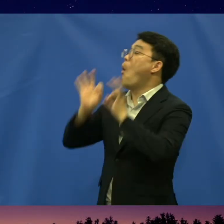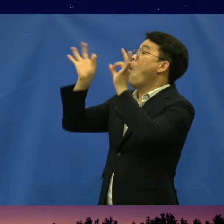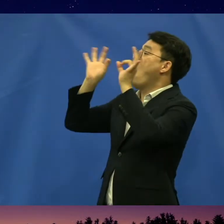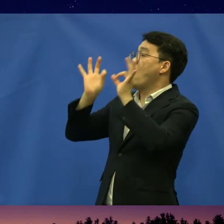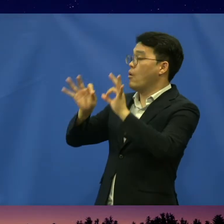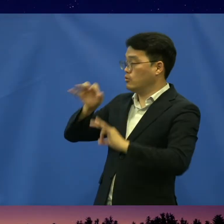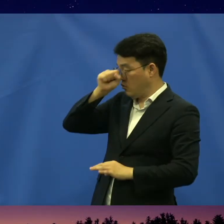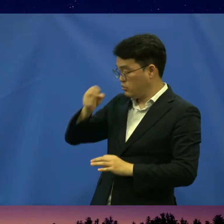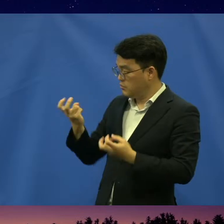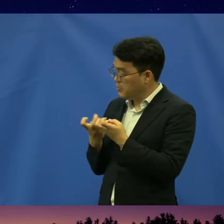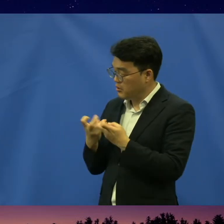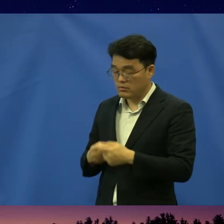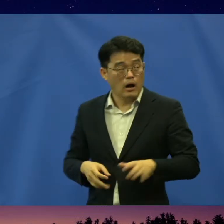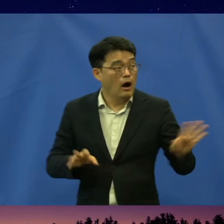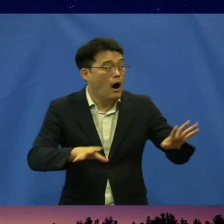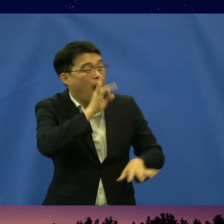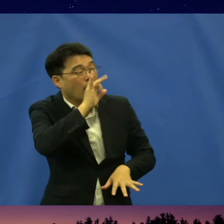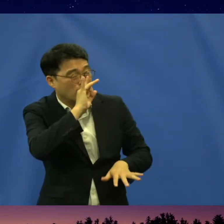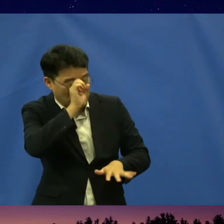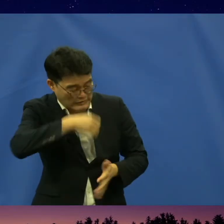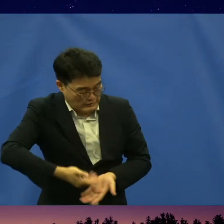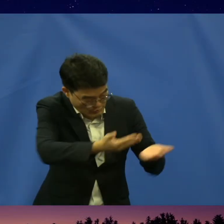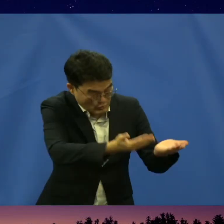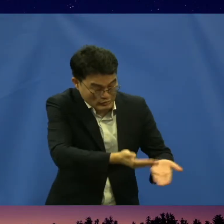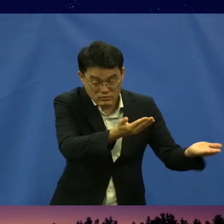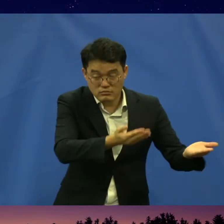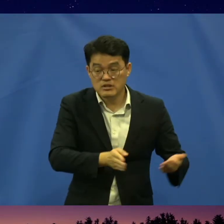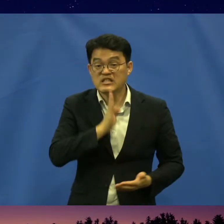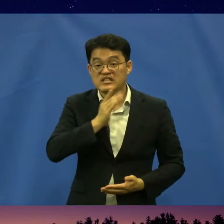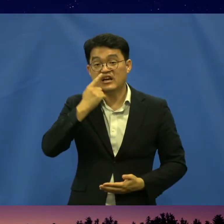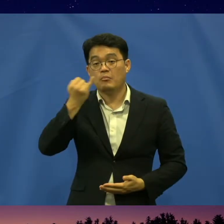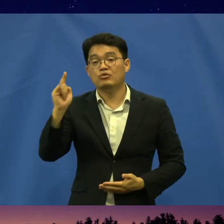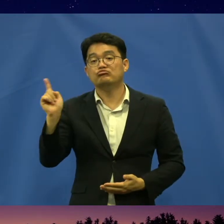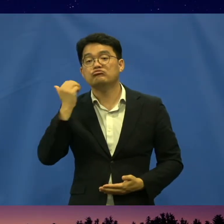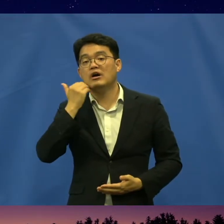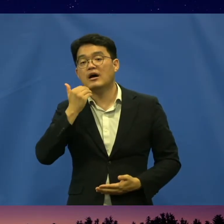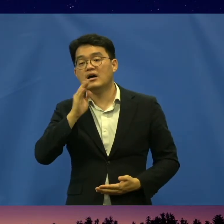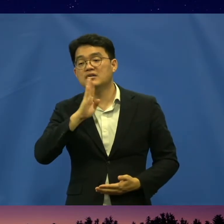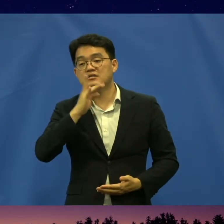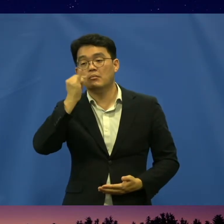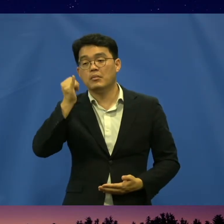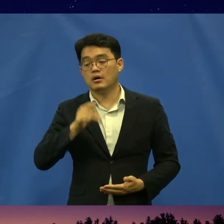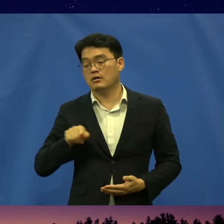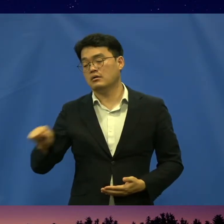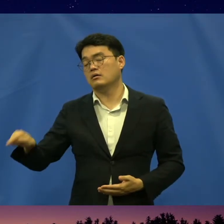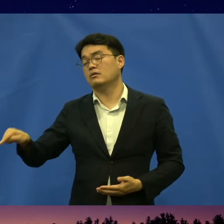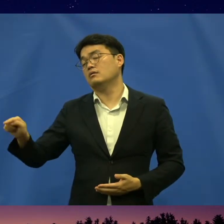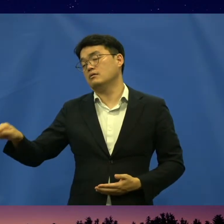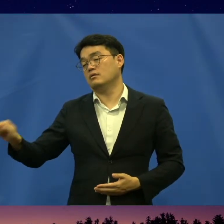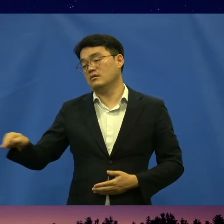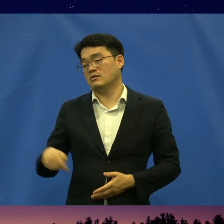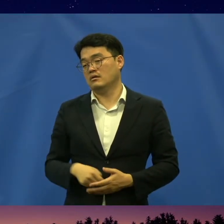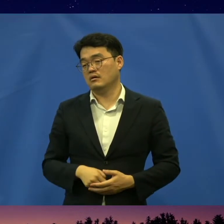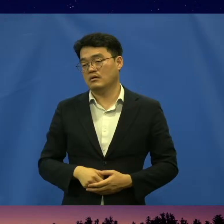포기해요. 그죠? 근데 안 엄마는 어떻게 했어요?